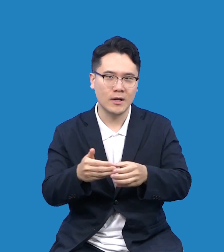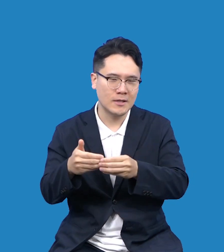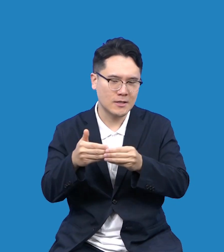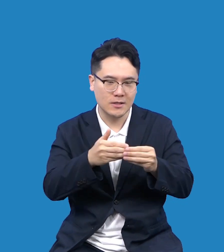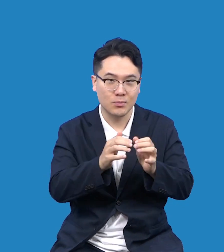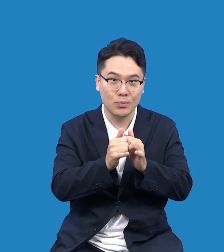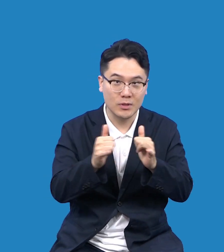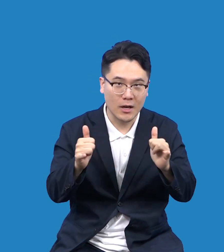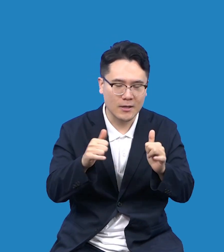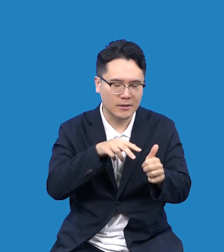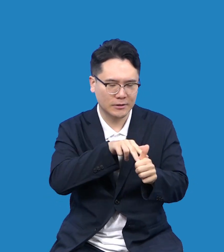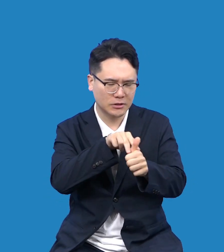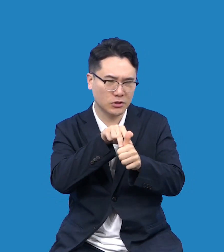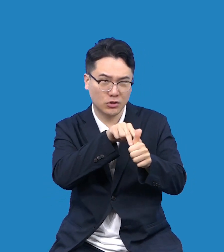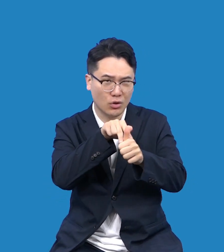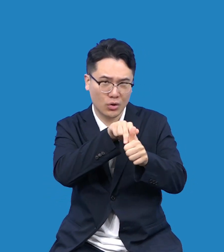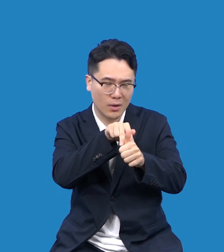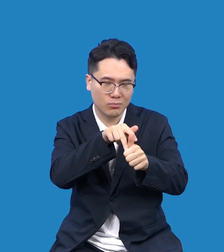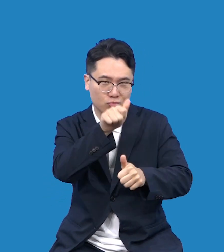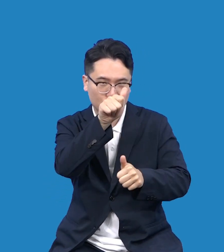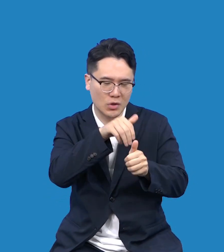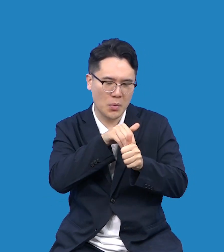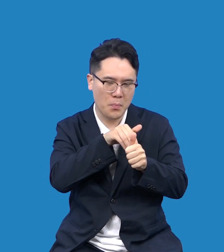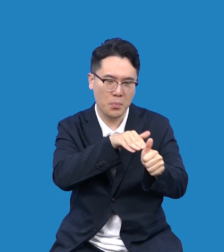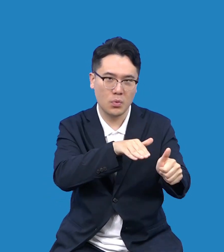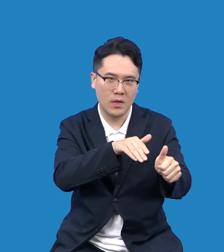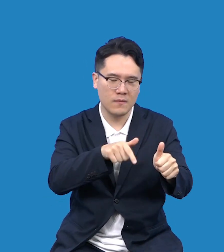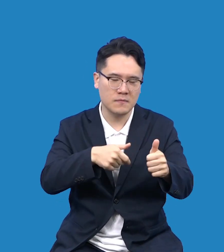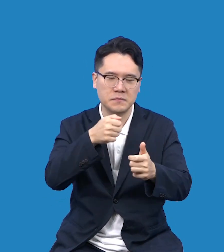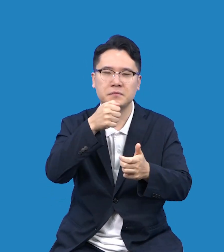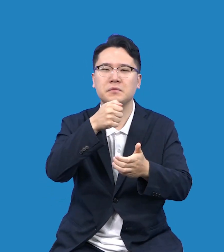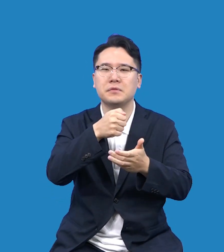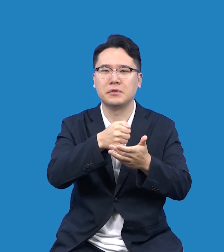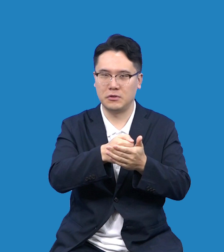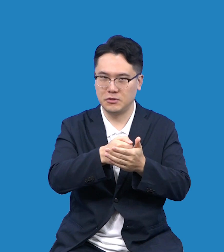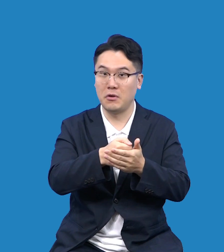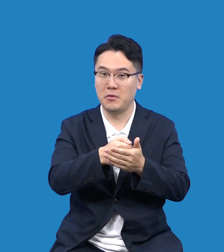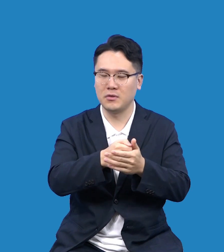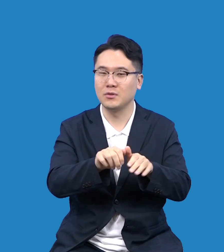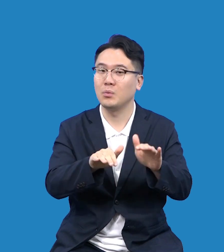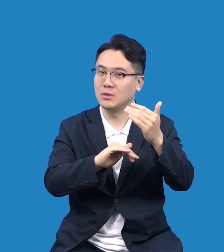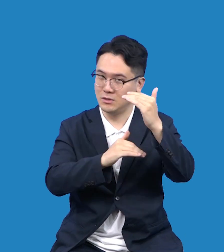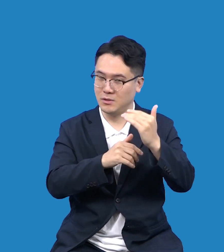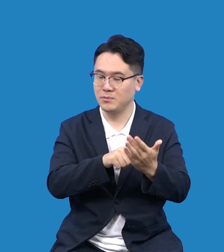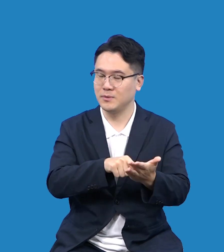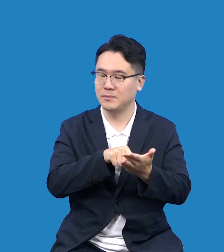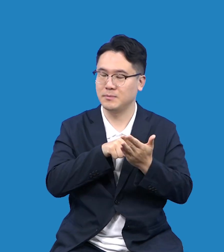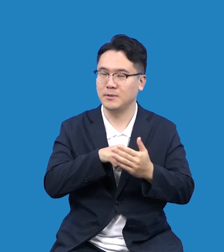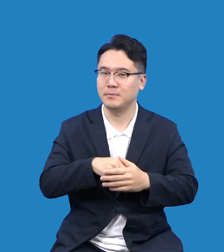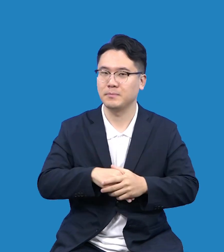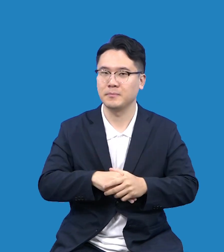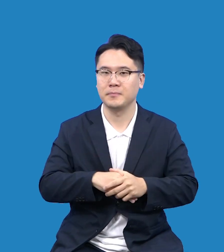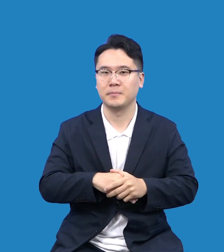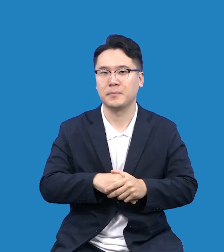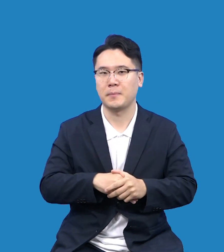보내기로 결정하고 시행하는 모습을 민수기 13장이 보여주고 있습니다.